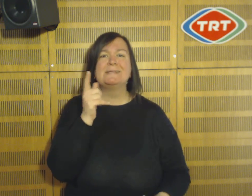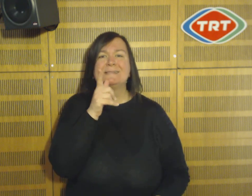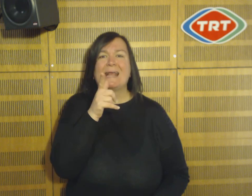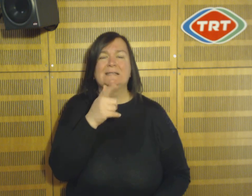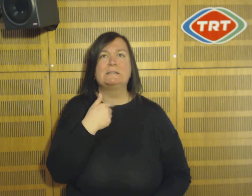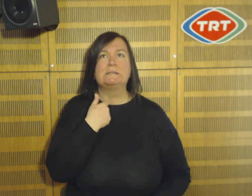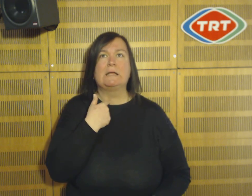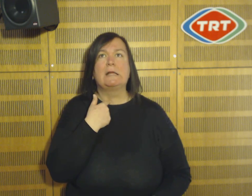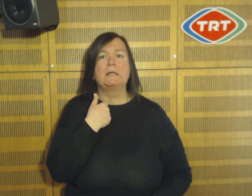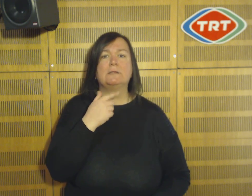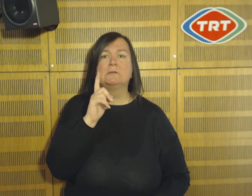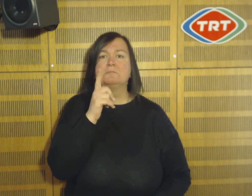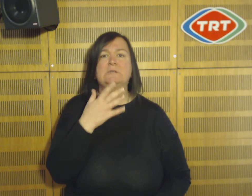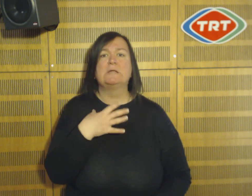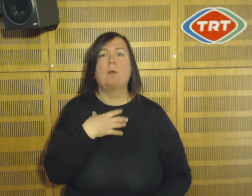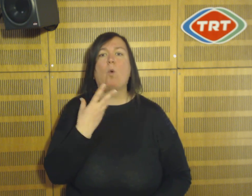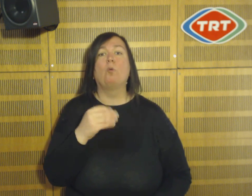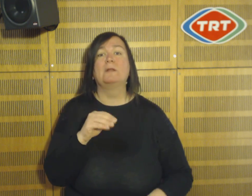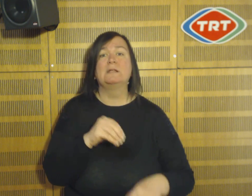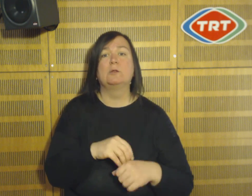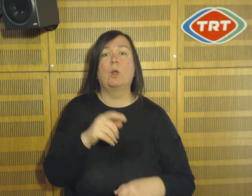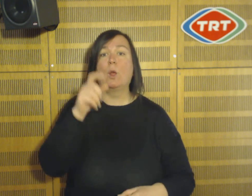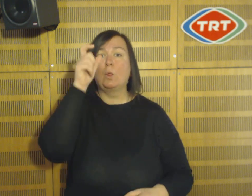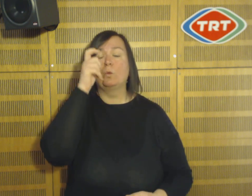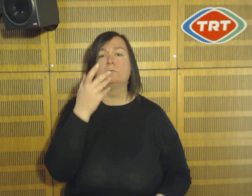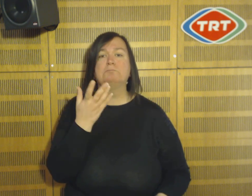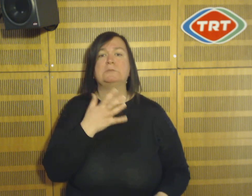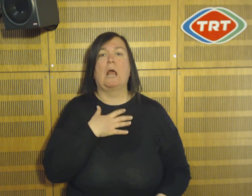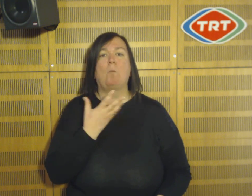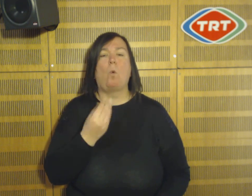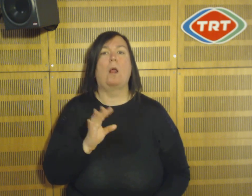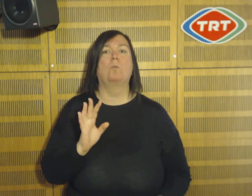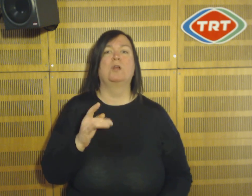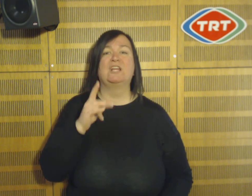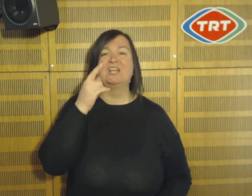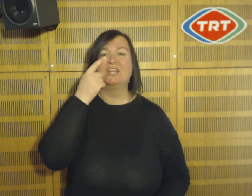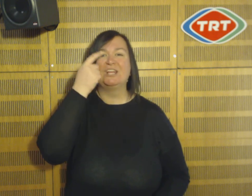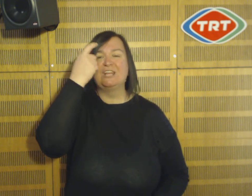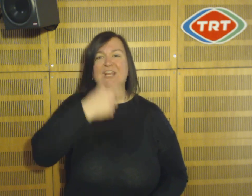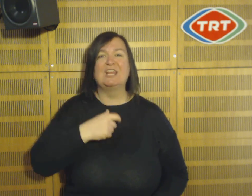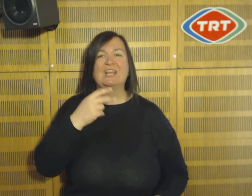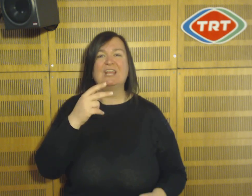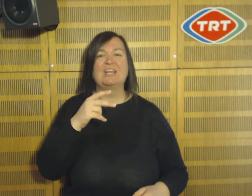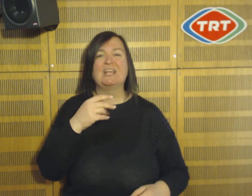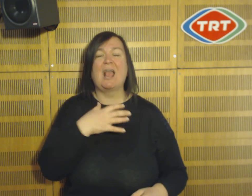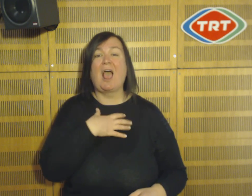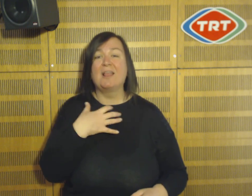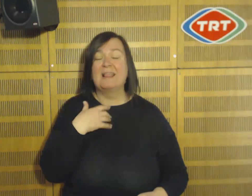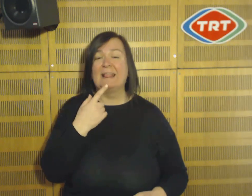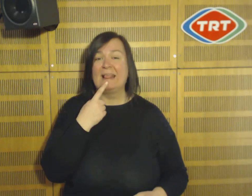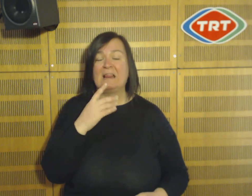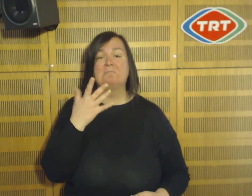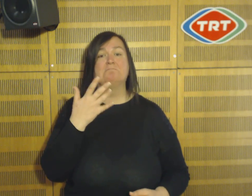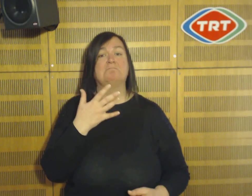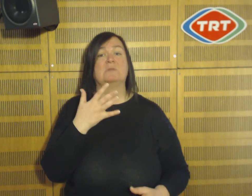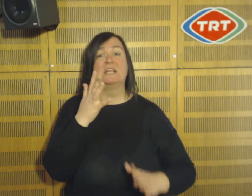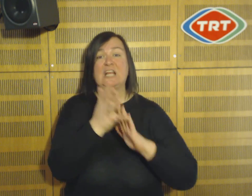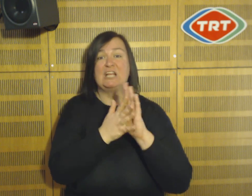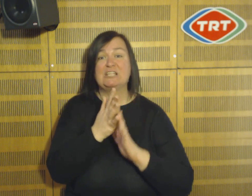bir girdiye sahip olmadığı için aslında Türkçeyi edinemiyor O yüzden kişinin yani ana dili olan ya ana dili olması gereken aslında işin